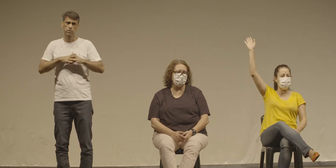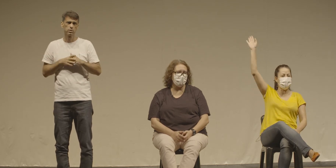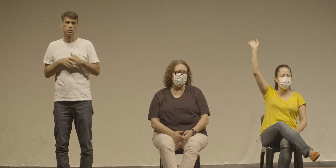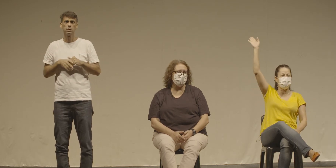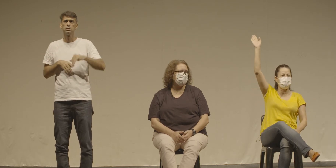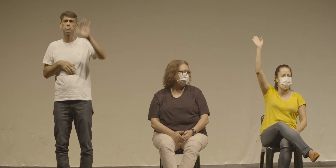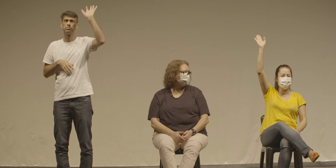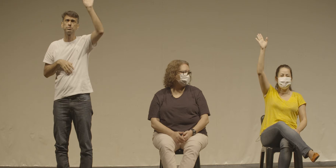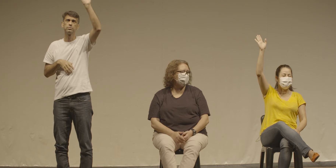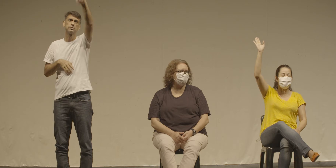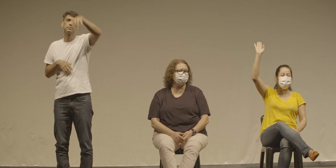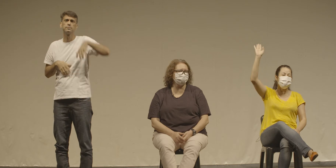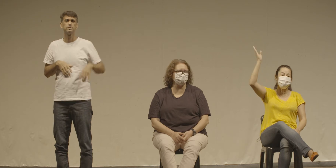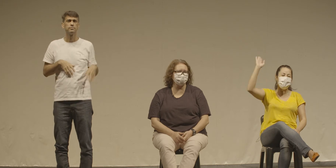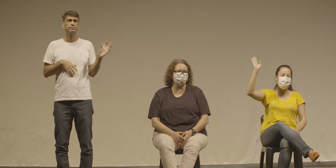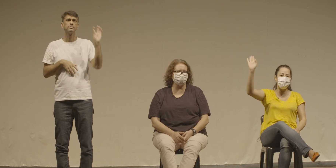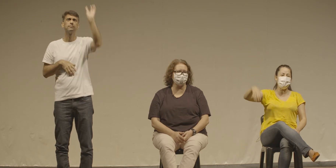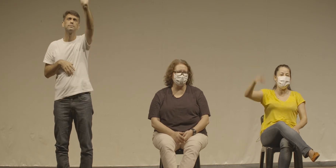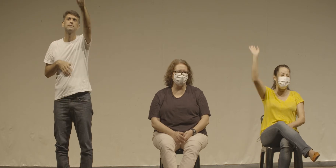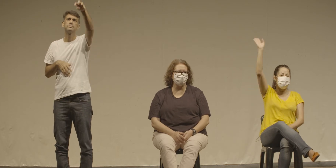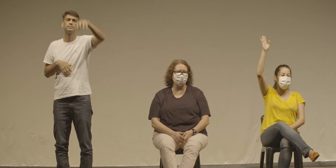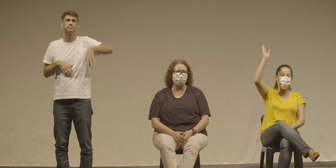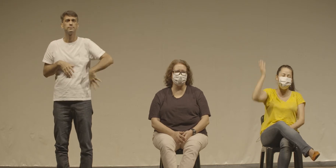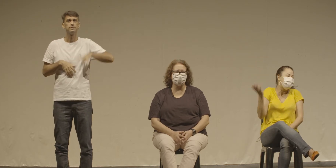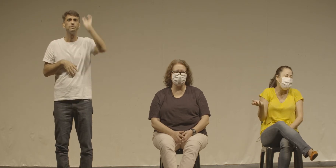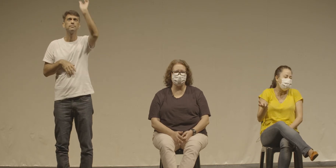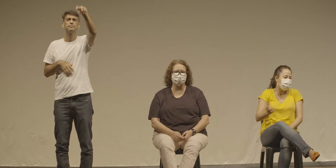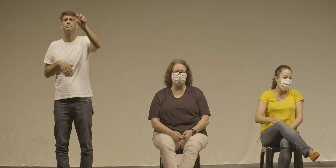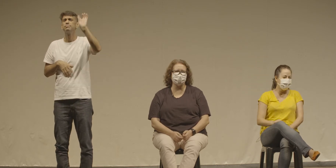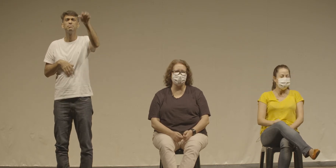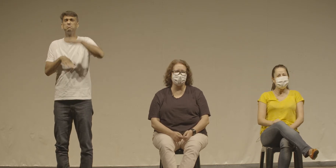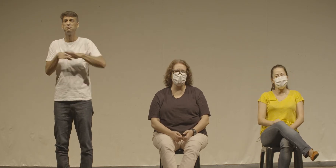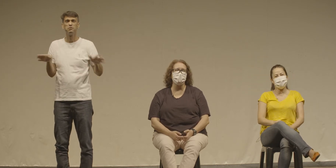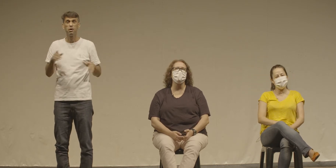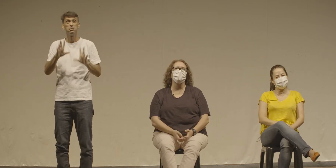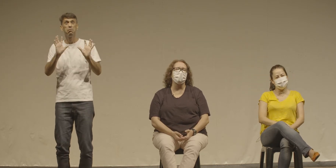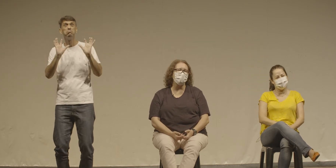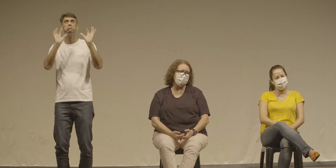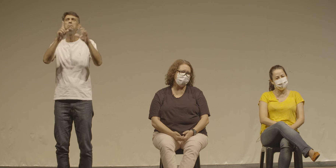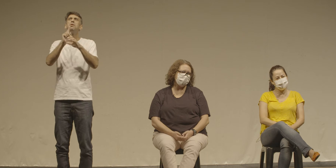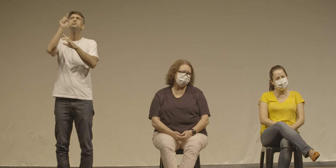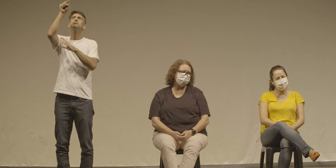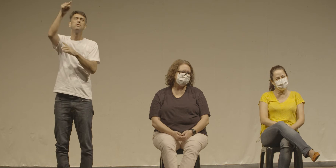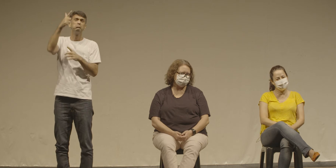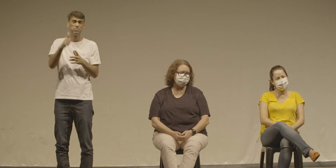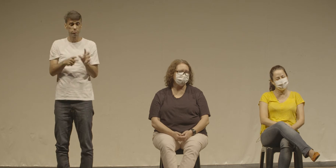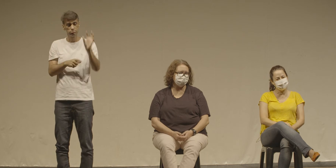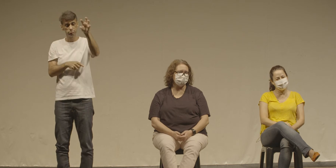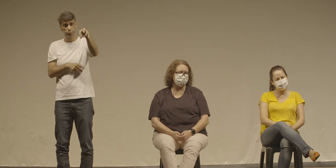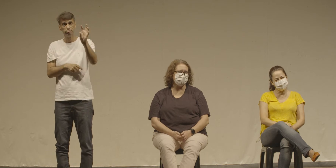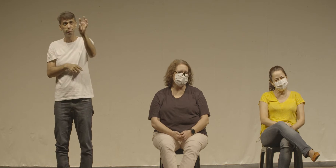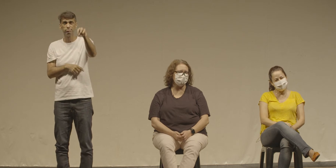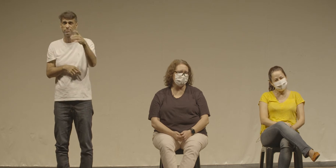né? Ela vem com a bola aqui, ó. Não tem, dá uma quicada, segura, não tem como. Assim, como sugestão, não sei se vocês